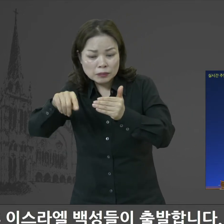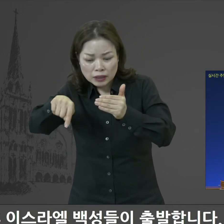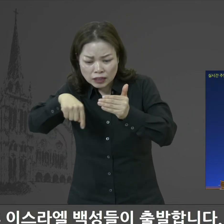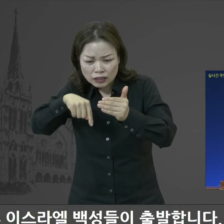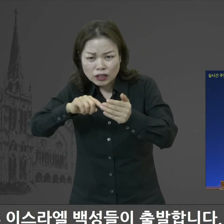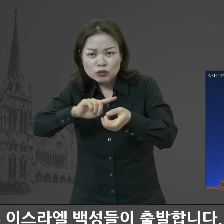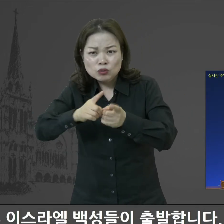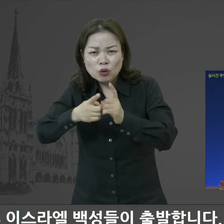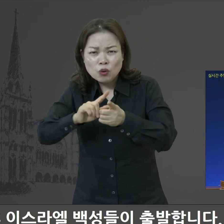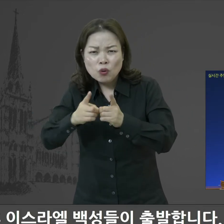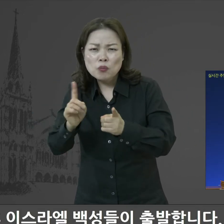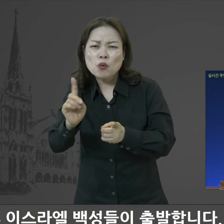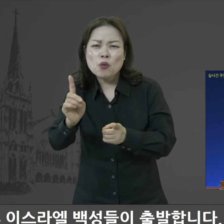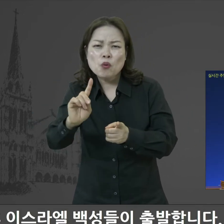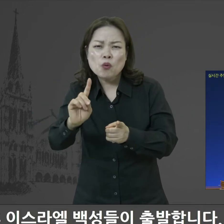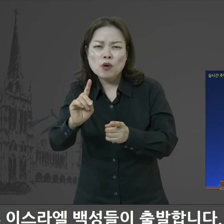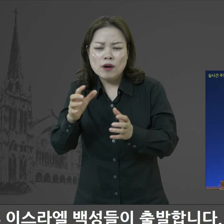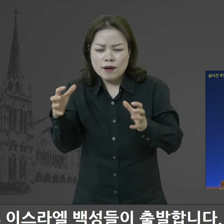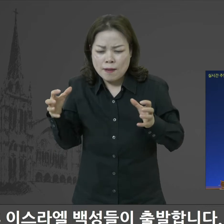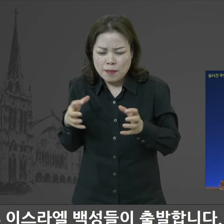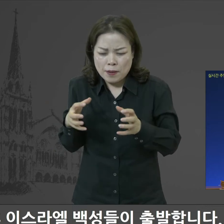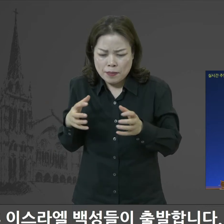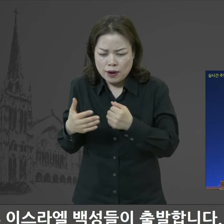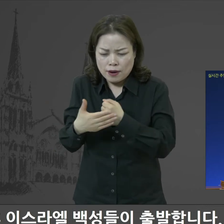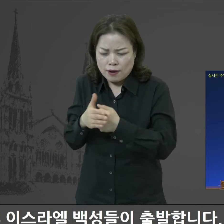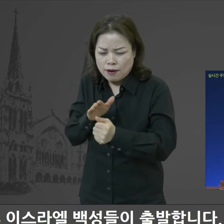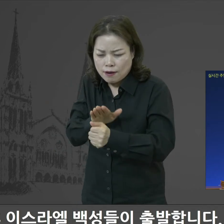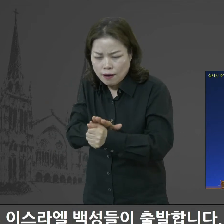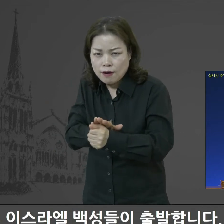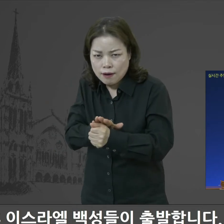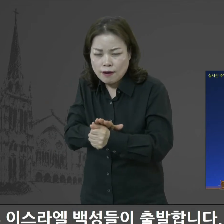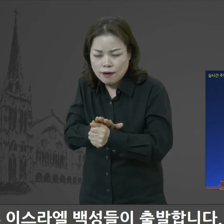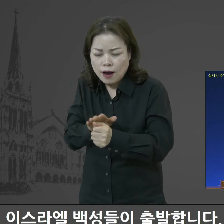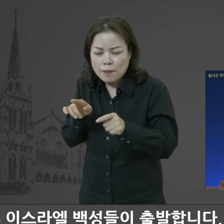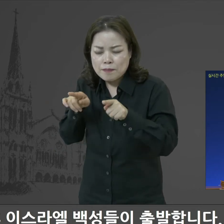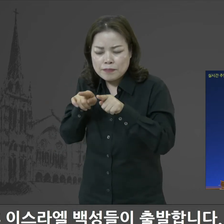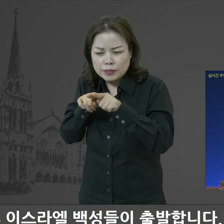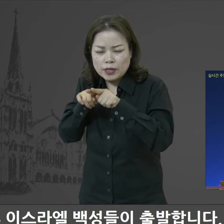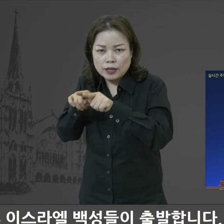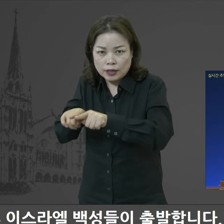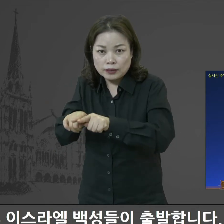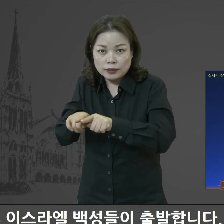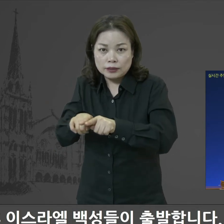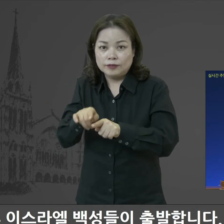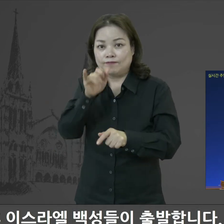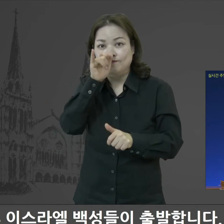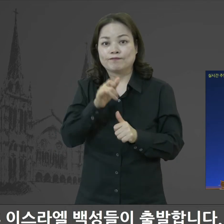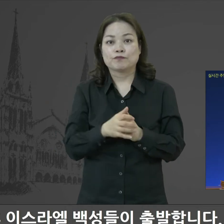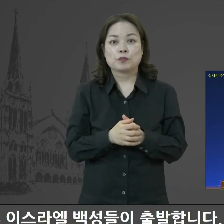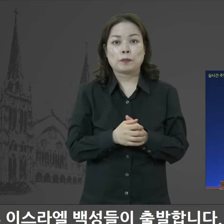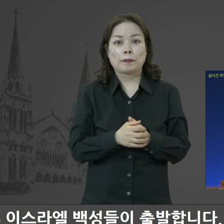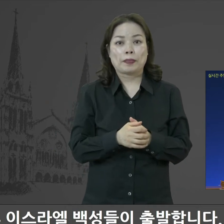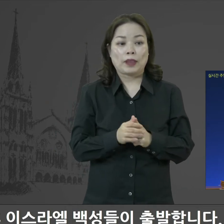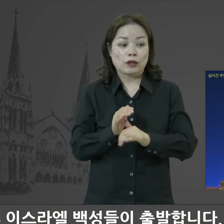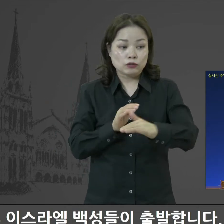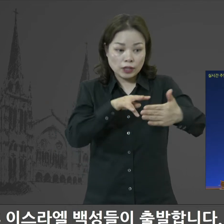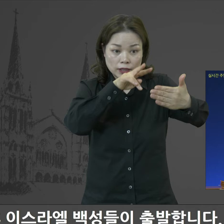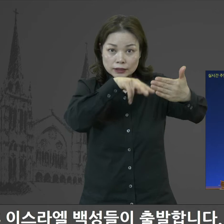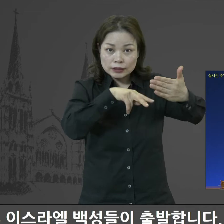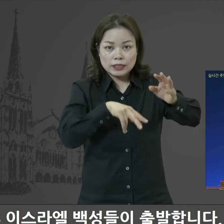안에서 서로 어떻게 동역해야 될지를 호밥에게 같이 가자고 제안하는 모습을 볼 수 있습니다. 그리고 우리가